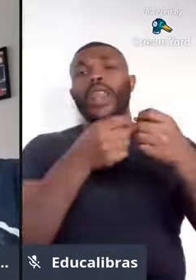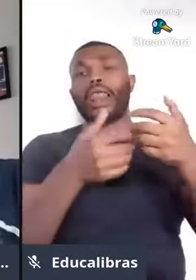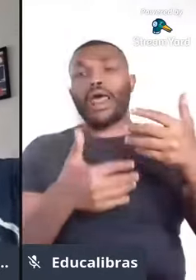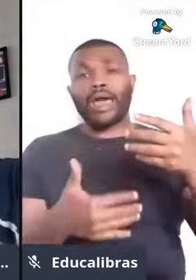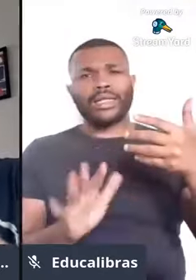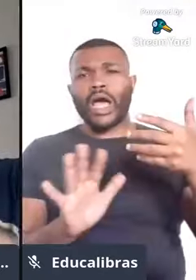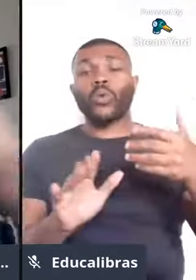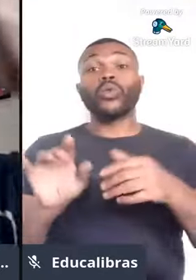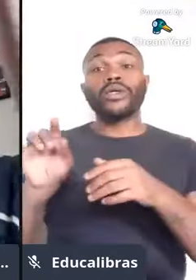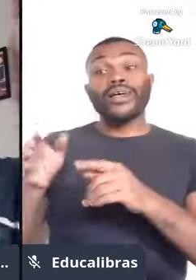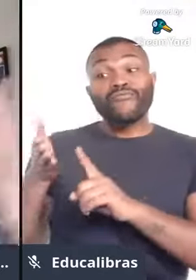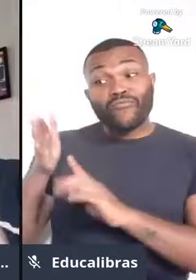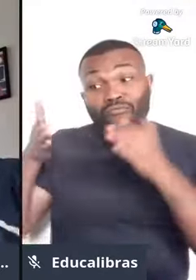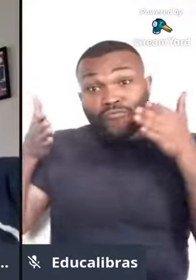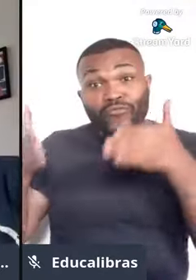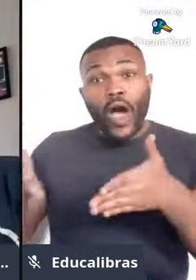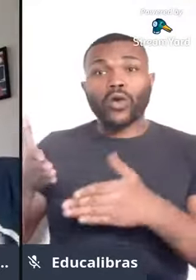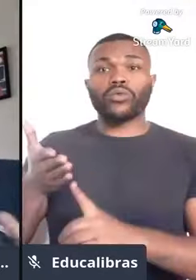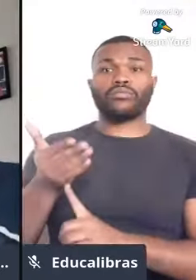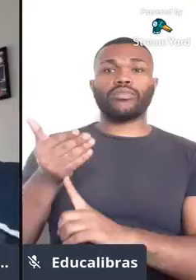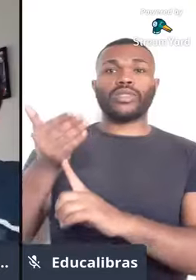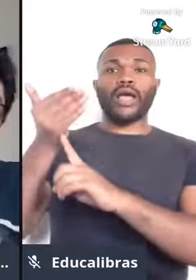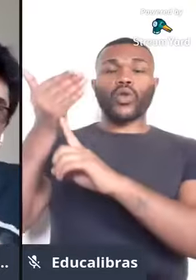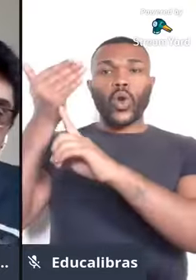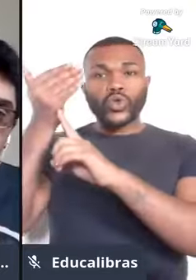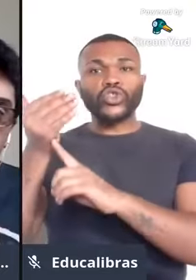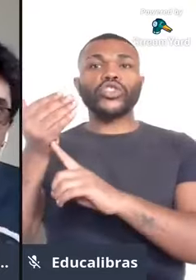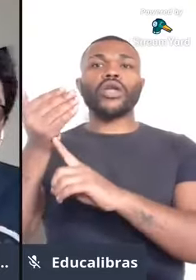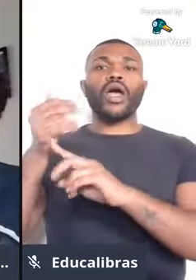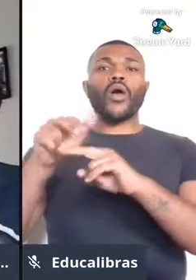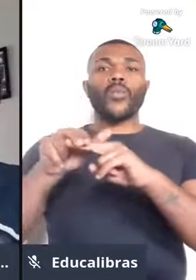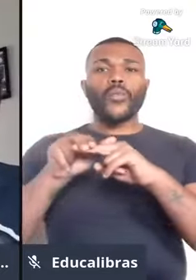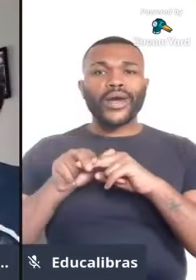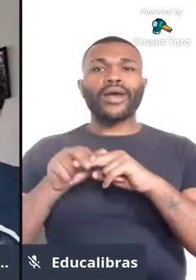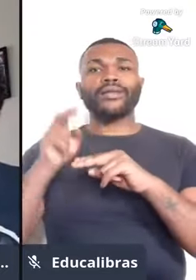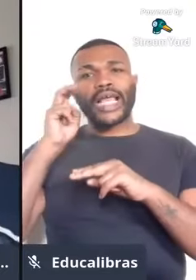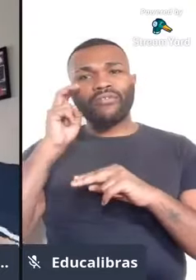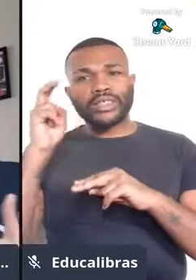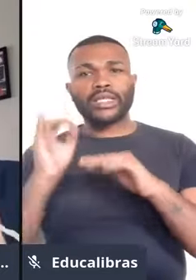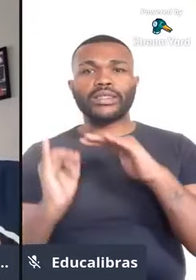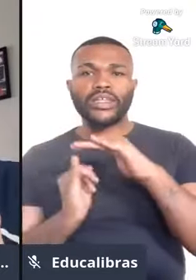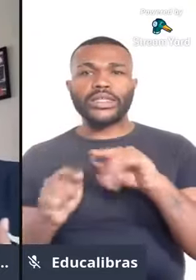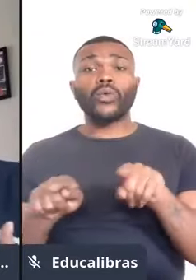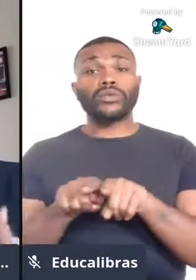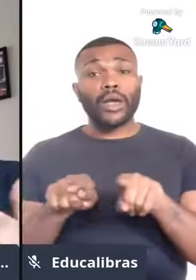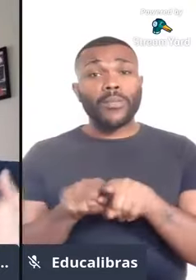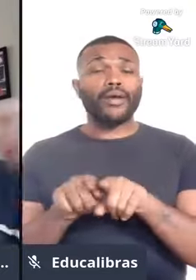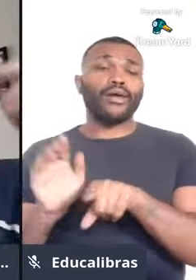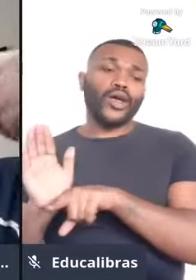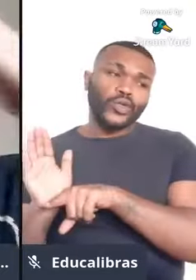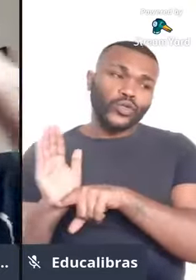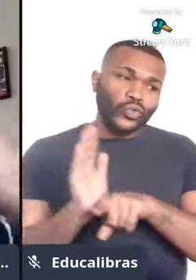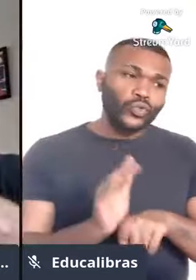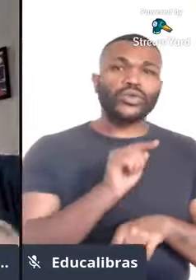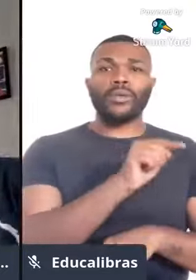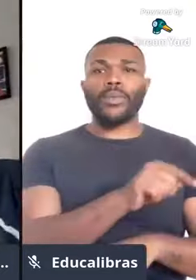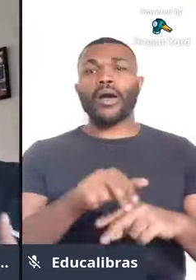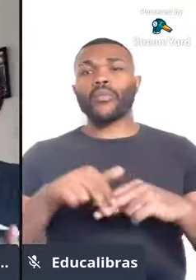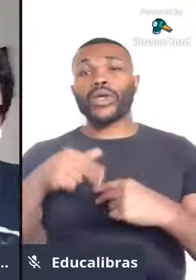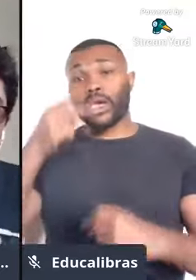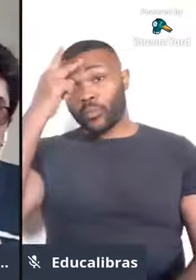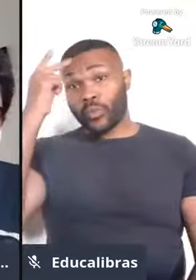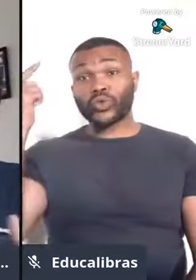A tecnologia que usa lá porque tem inteligência artificial, foi criada no laboratório tal, porque fulano teve uma experiência não sei aonde. Esse também